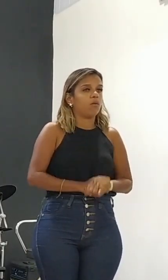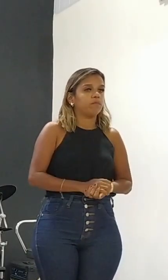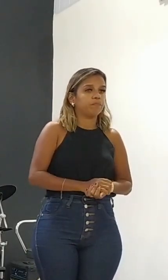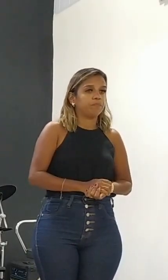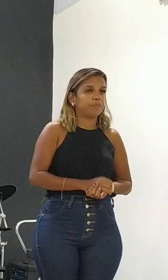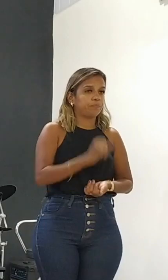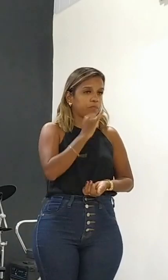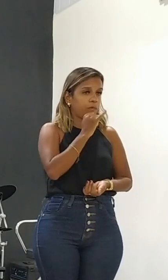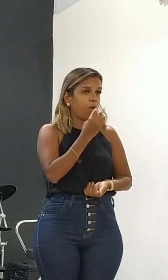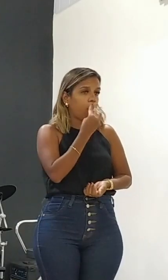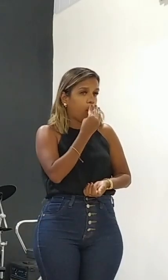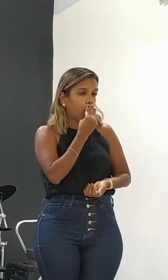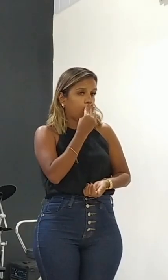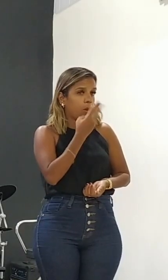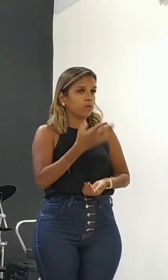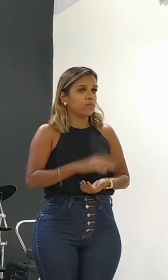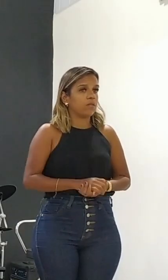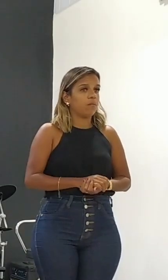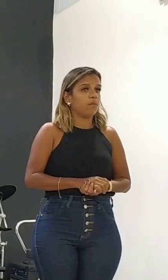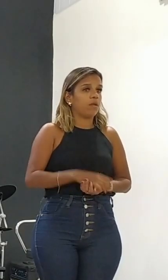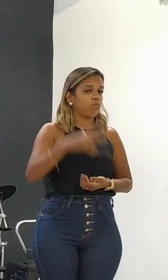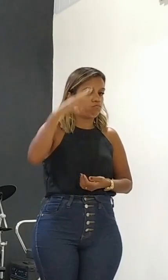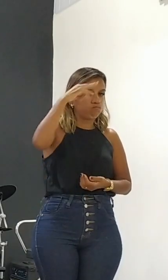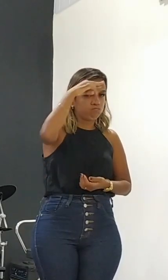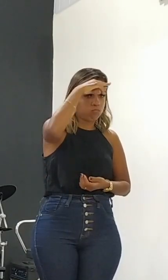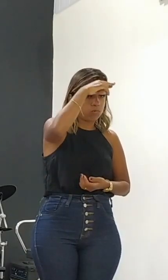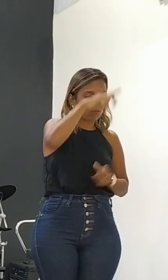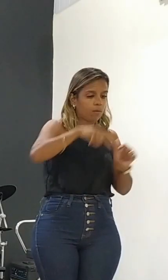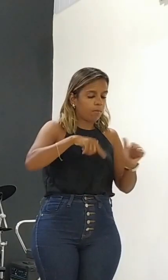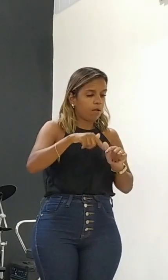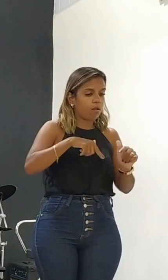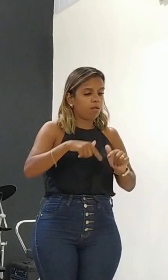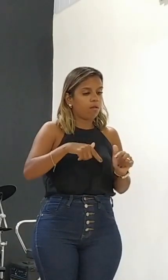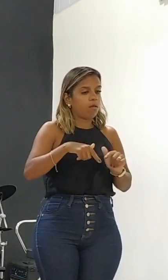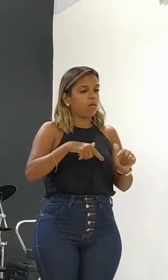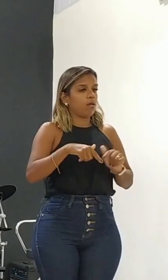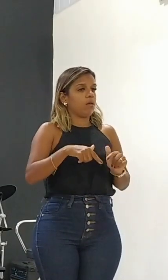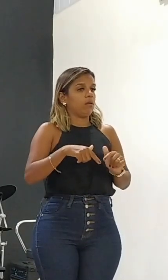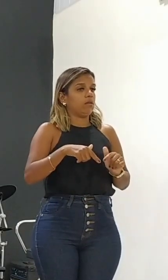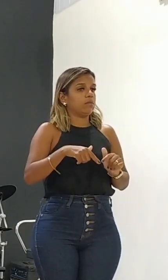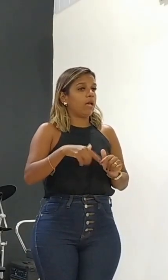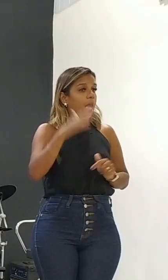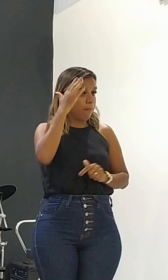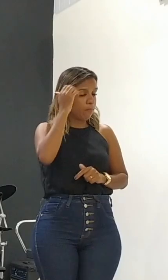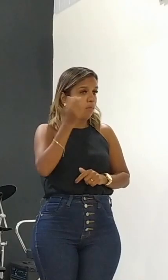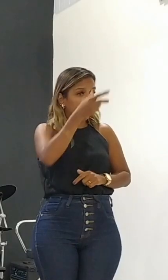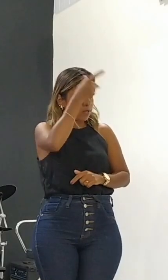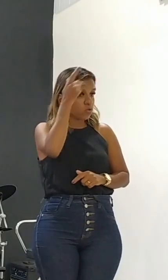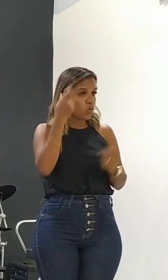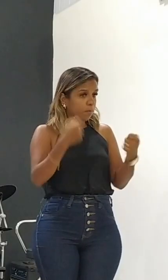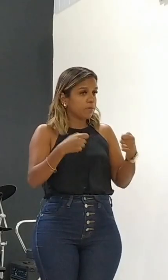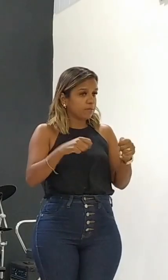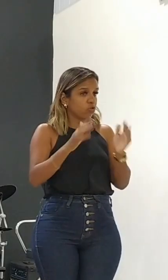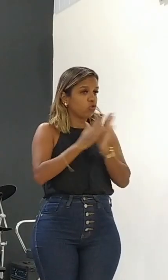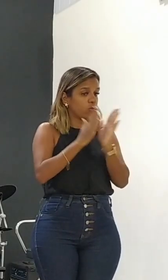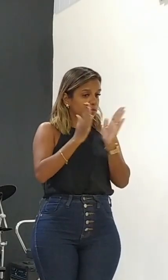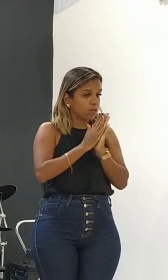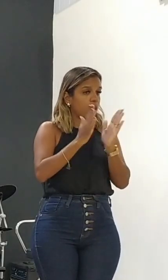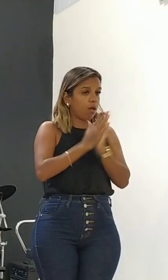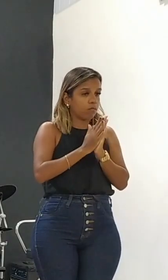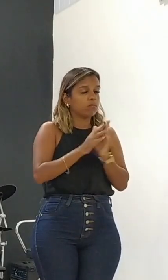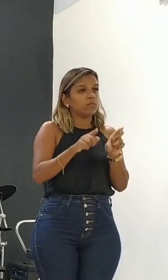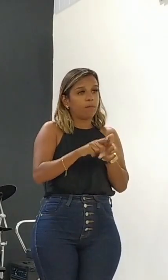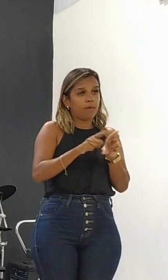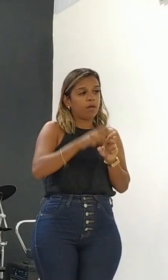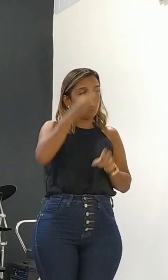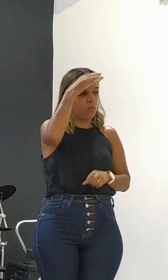o cabelo, mas ele deu aquela olhadinha no WhatsApp, ele viu que a buzina tocou, ele está cortando o cabelo, está falando com o Senhor. O que está no trânsito com o